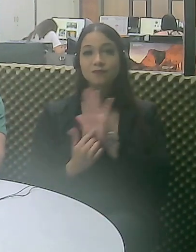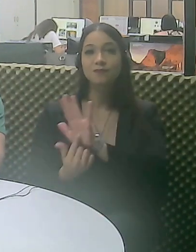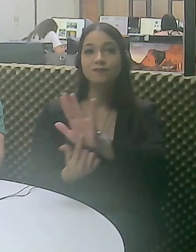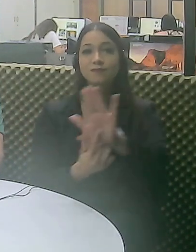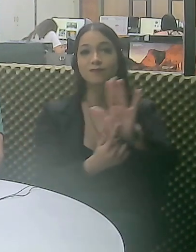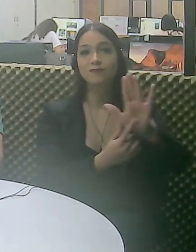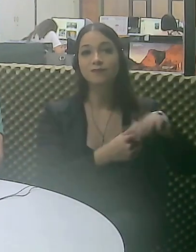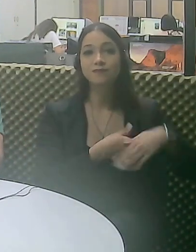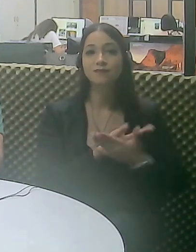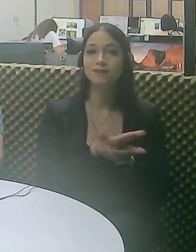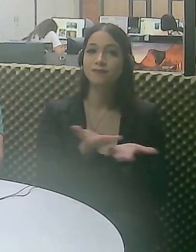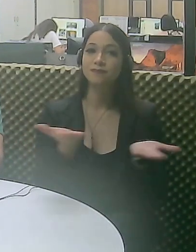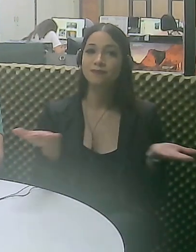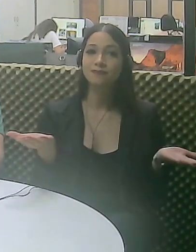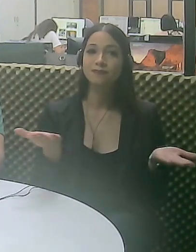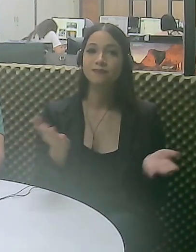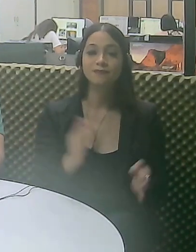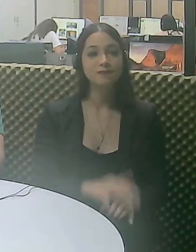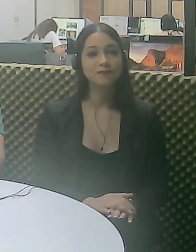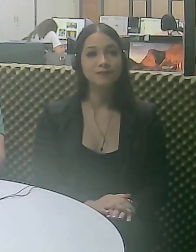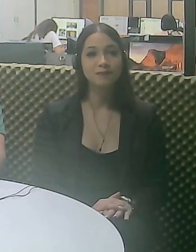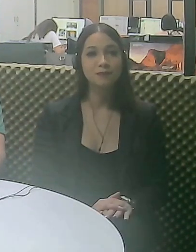Uberlândia no ar pra você.